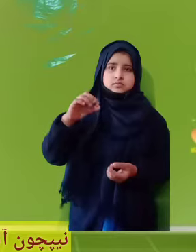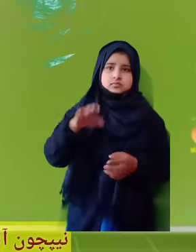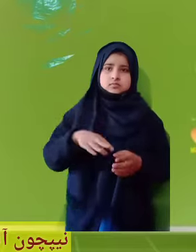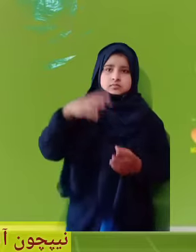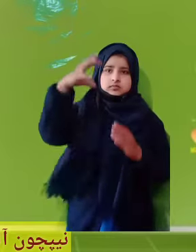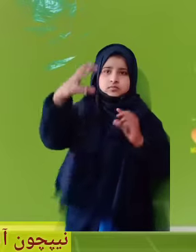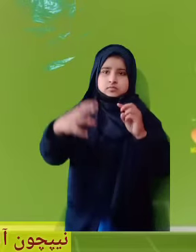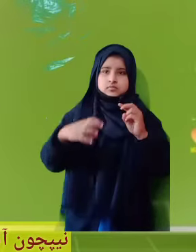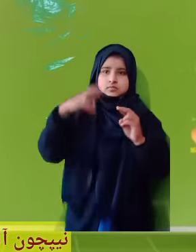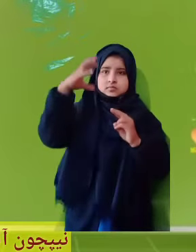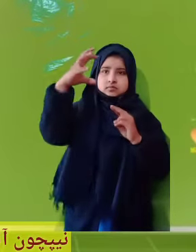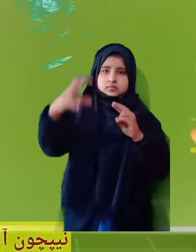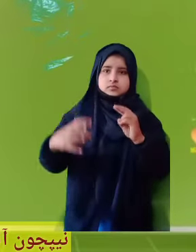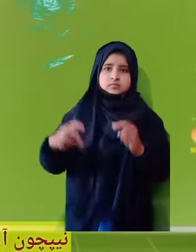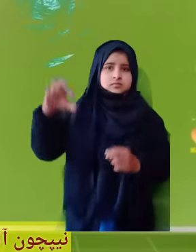नेपचून